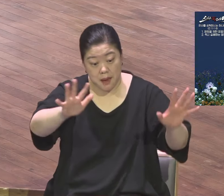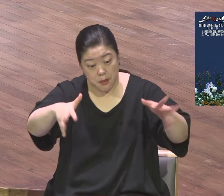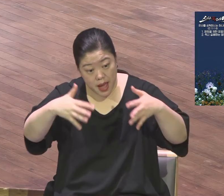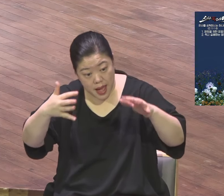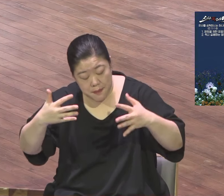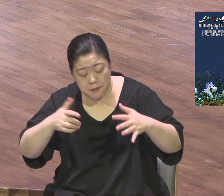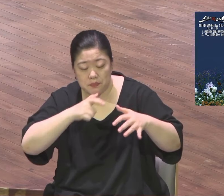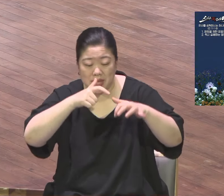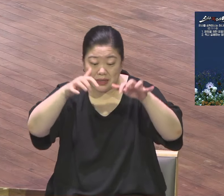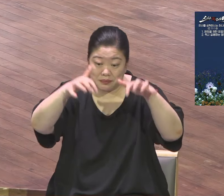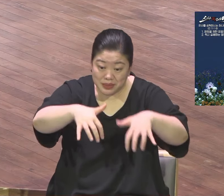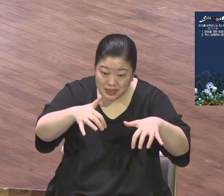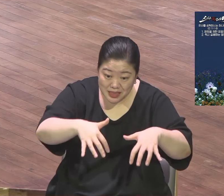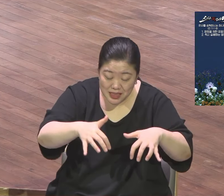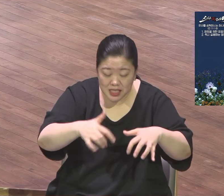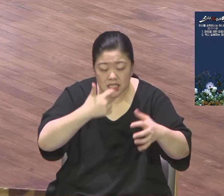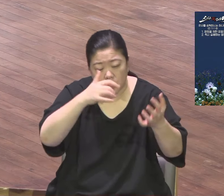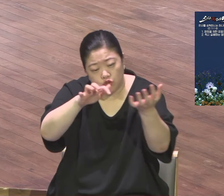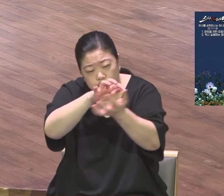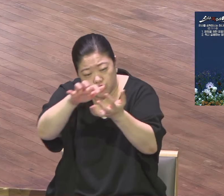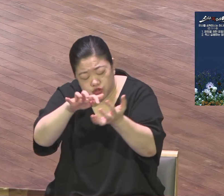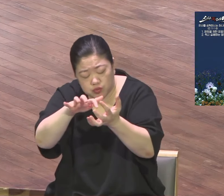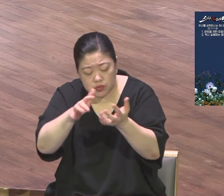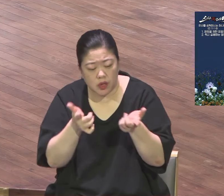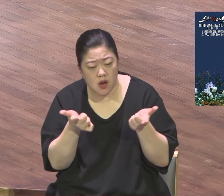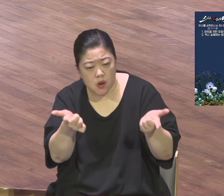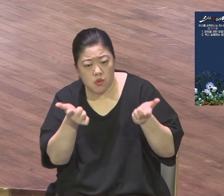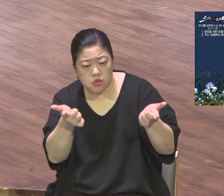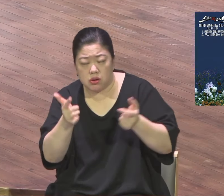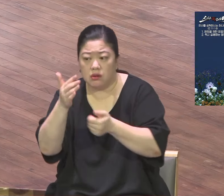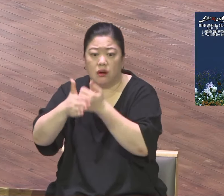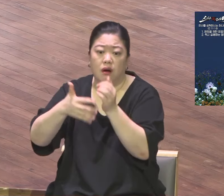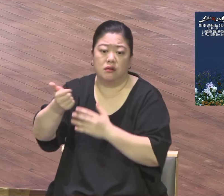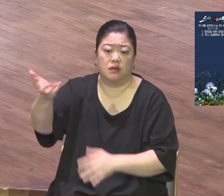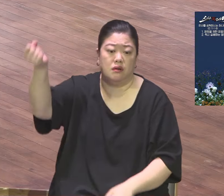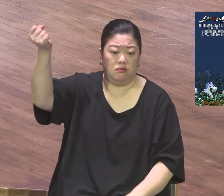적절하게 불어야 되고 햇빛도 적절하게 나야 돼요. 그거